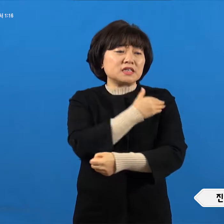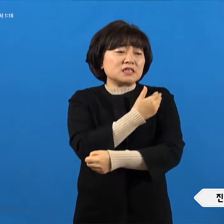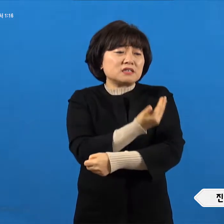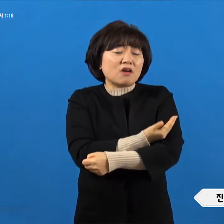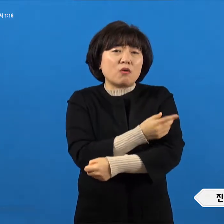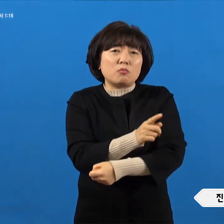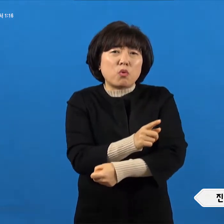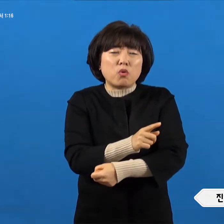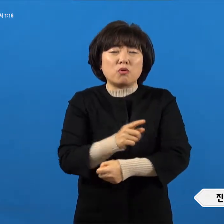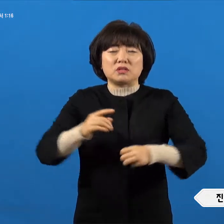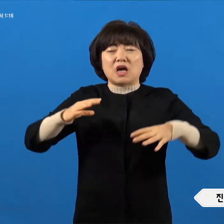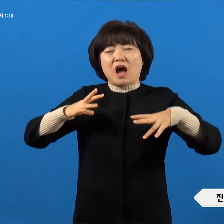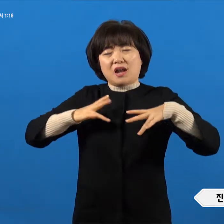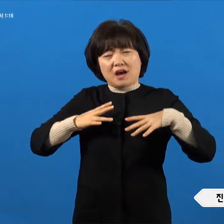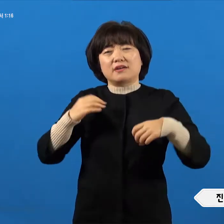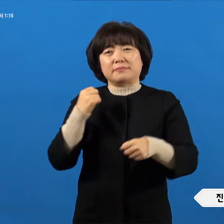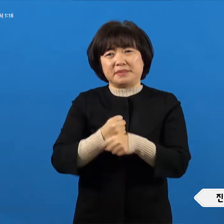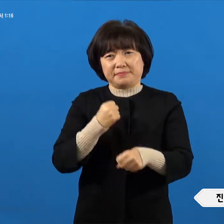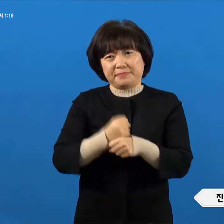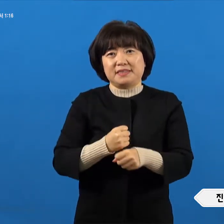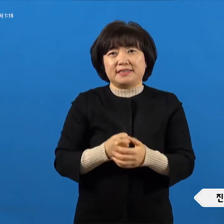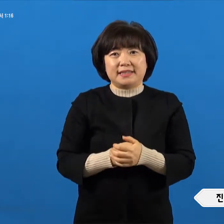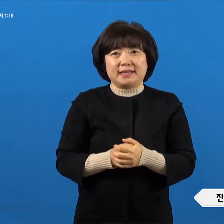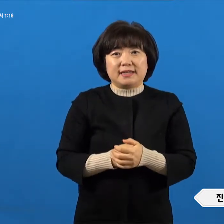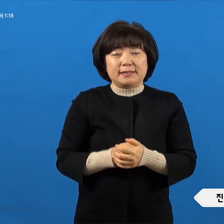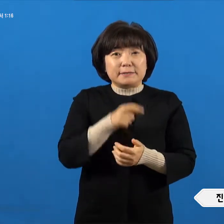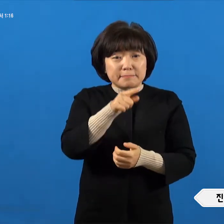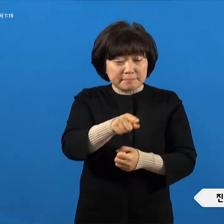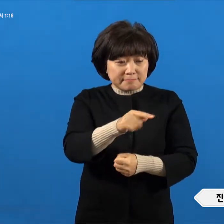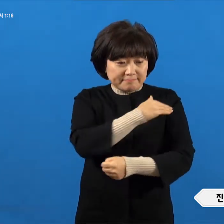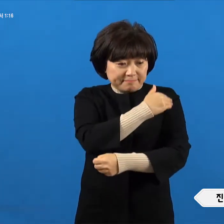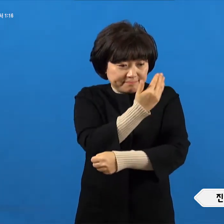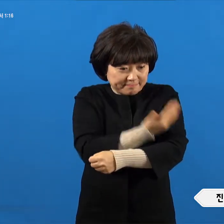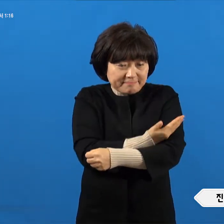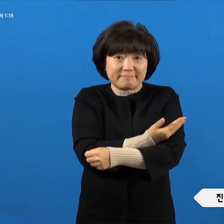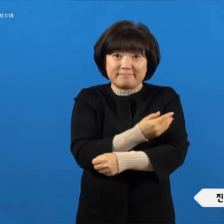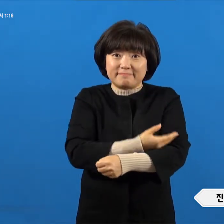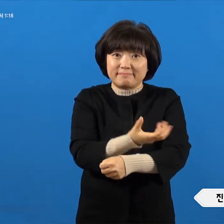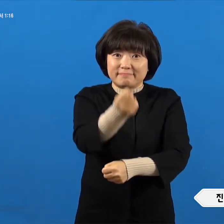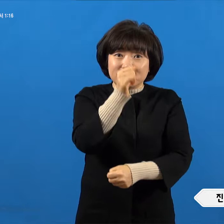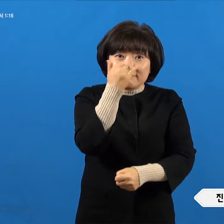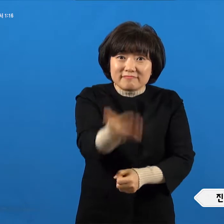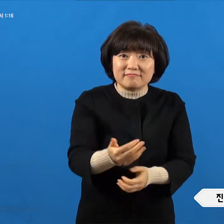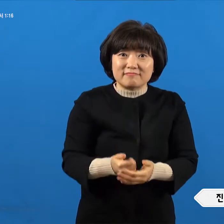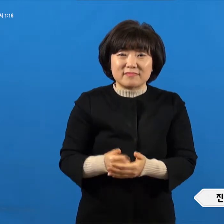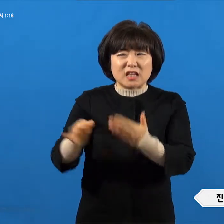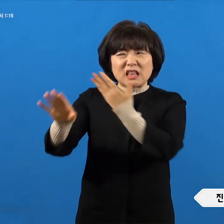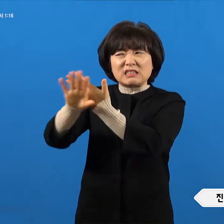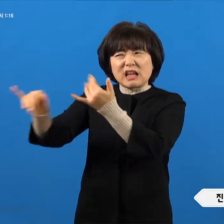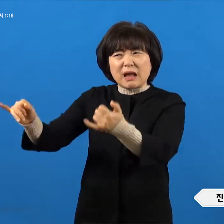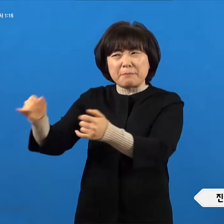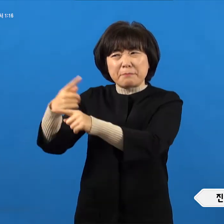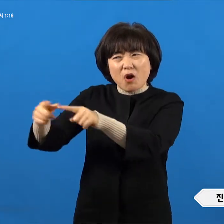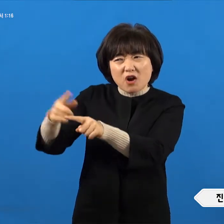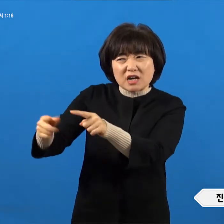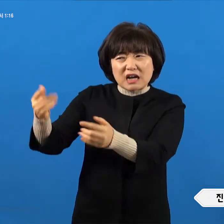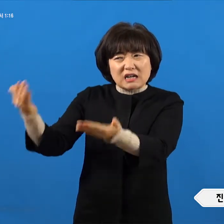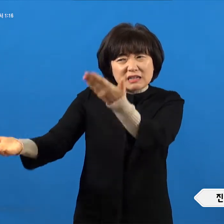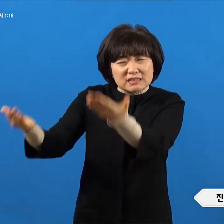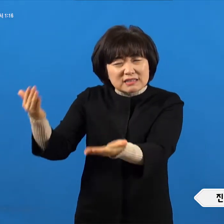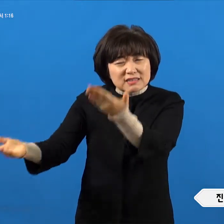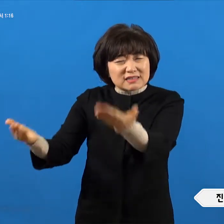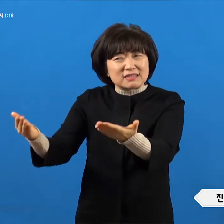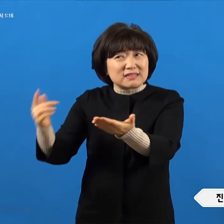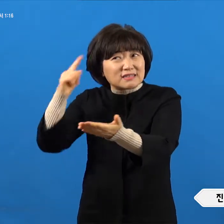만듭니다. 오늘 여러분과 제 삶 가운데 이런 복음의 능력이 있습니까? 사람들의 평가와 판단에 흔들리지